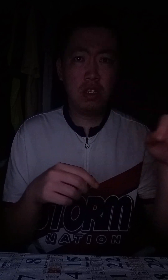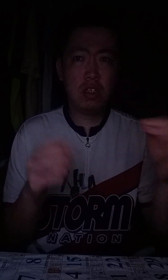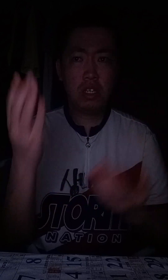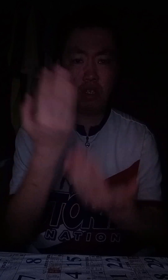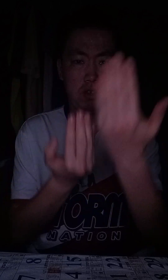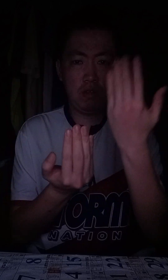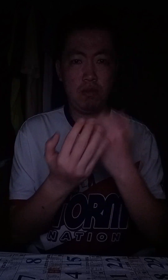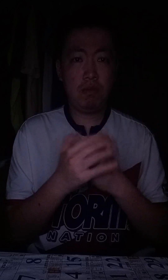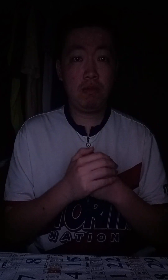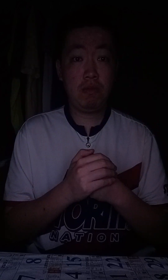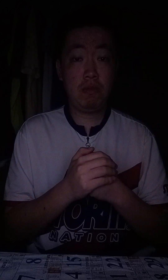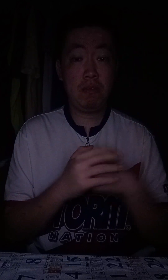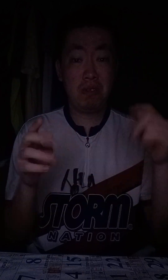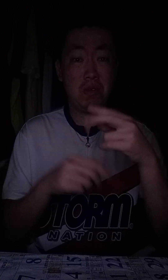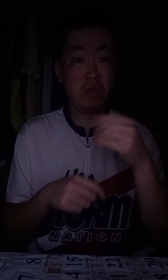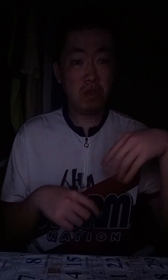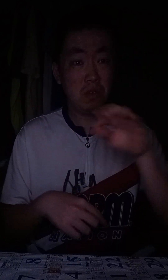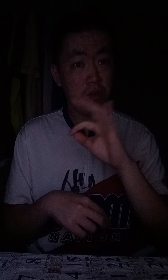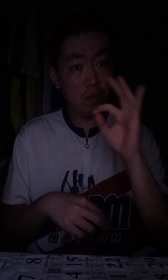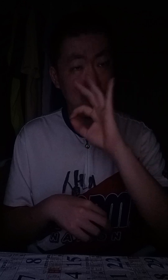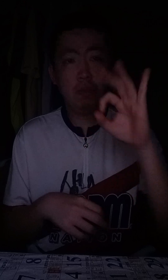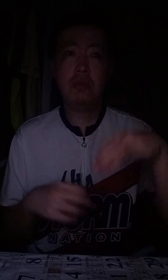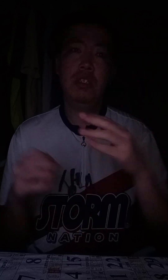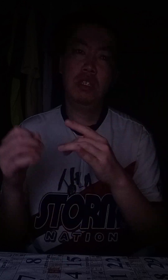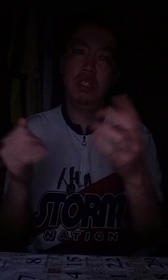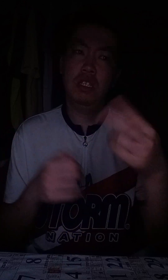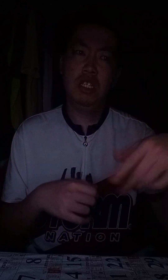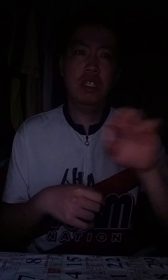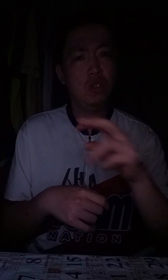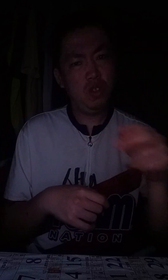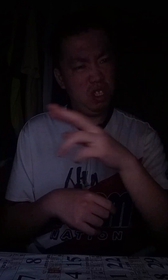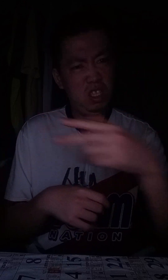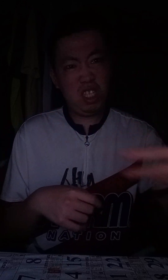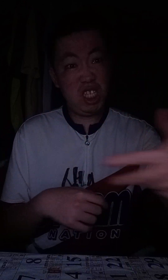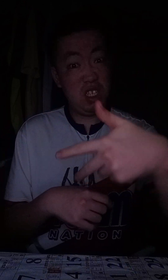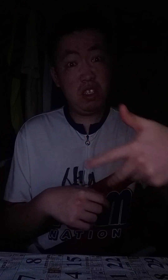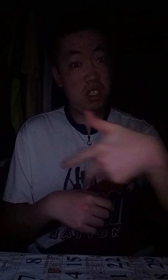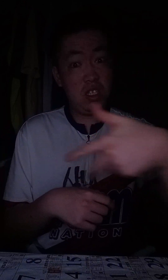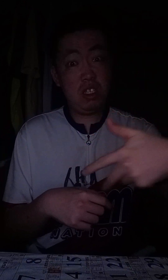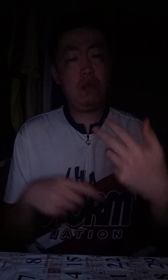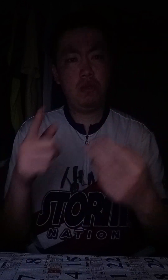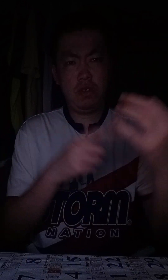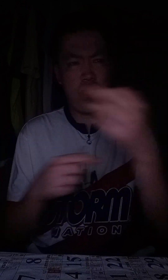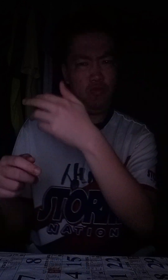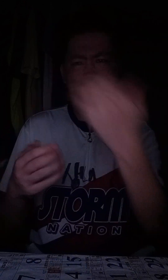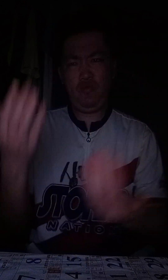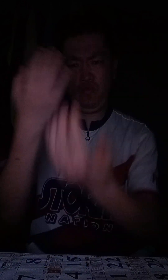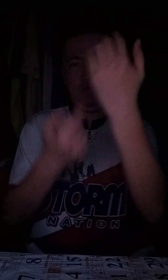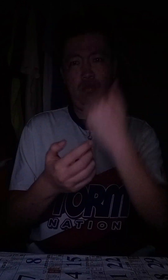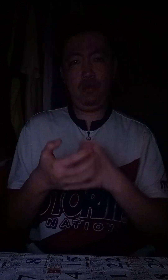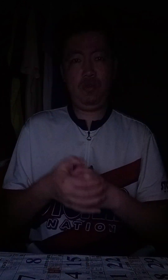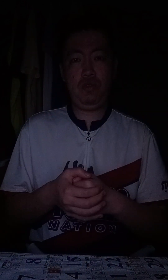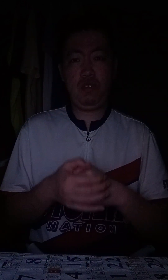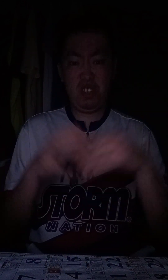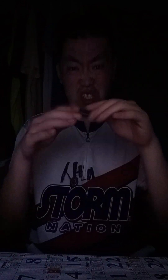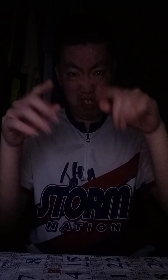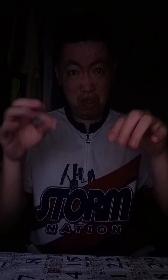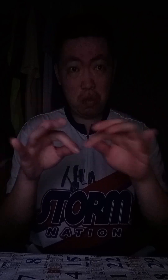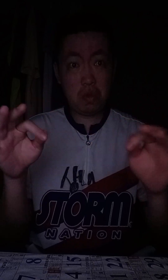겁니다. 지난달에도 경남 창원에서 국도를 달리던 시내버스에 불이 났습니다. 엔진 인터쿨러